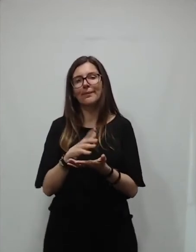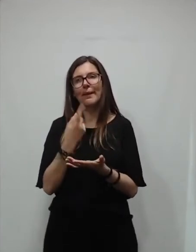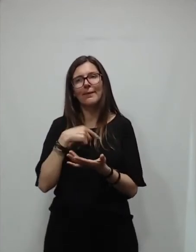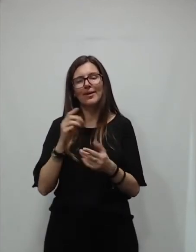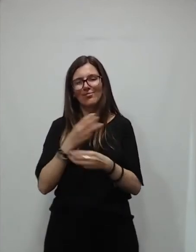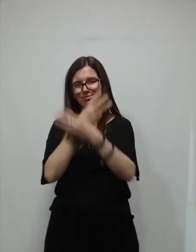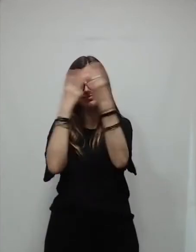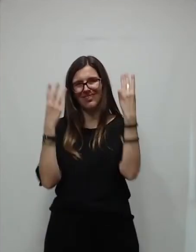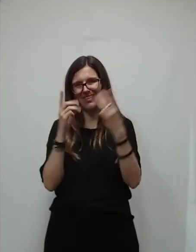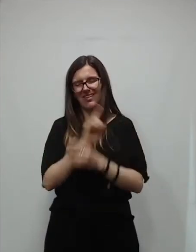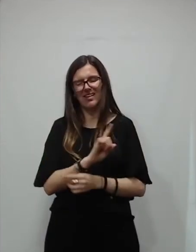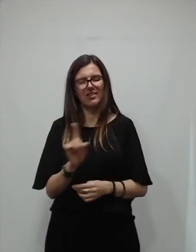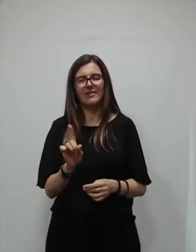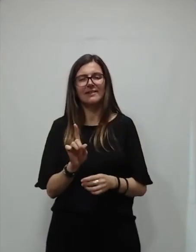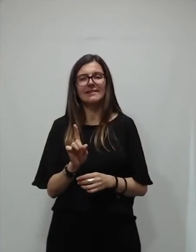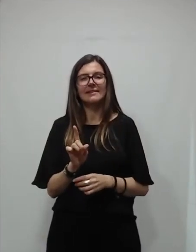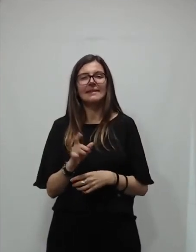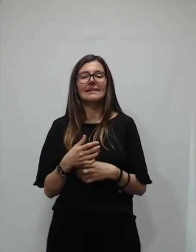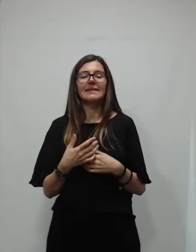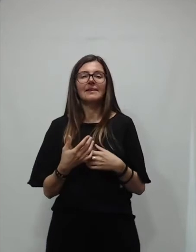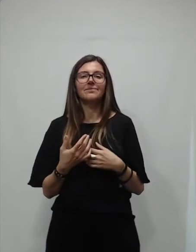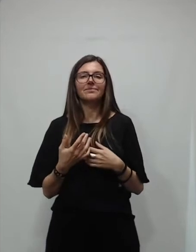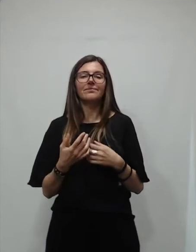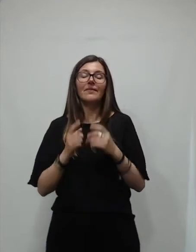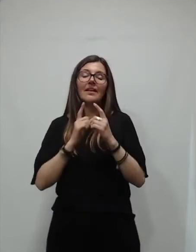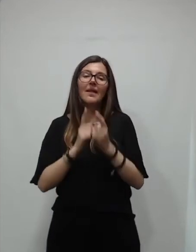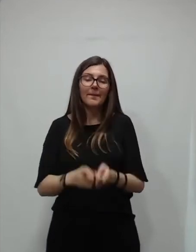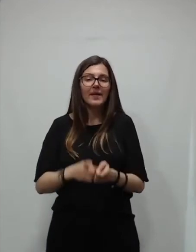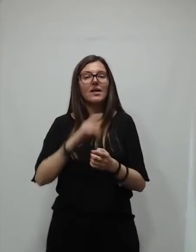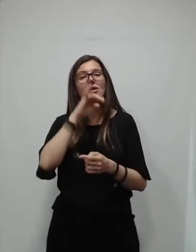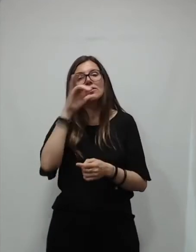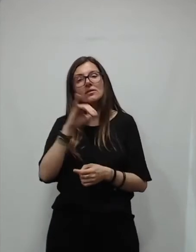estos paradigmas de los que hablamos hoy. Y luego,